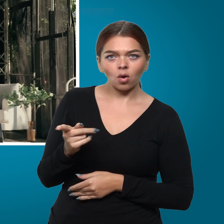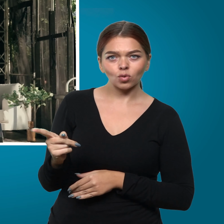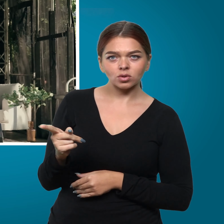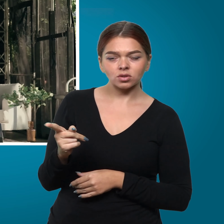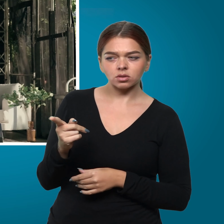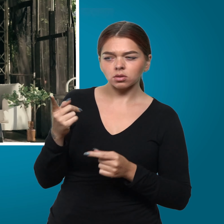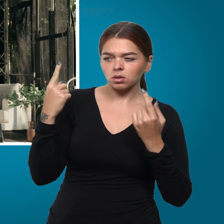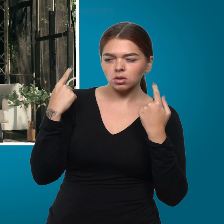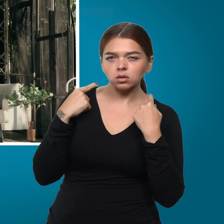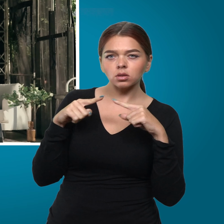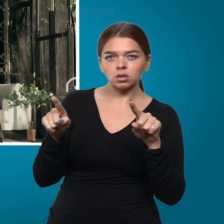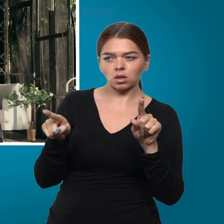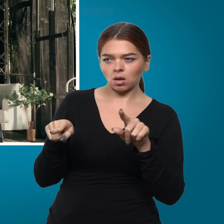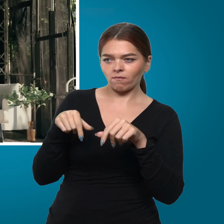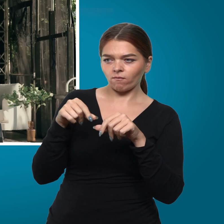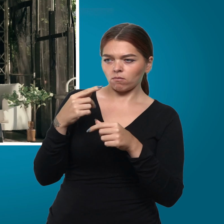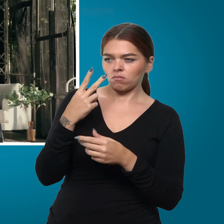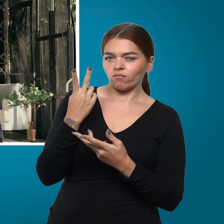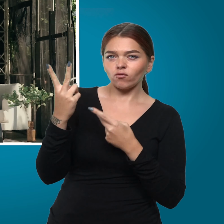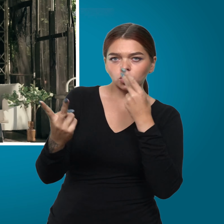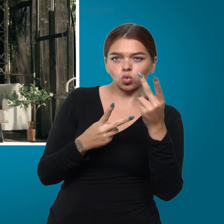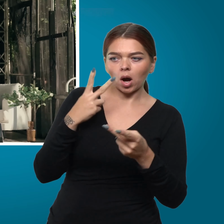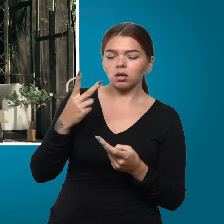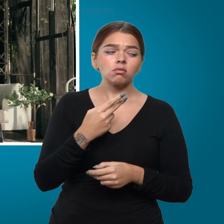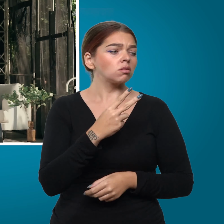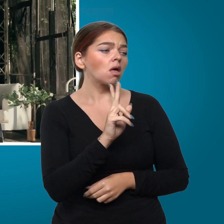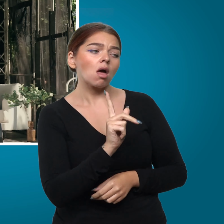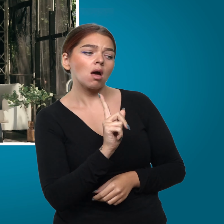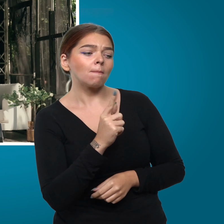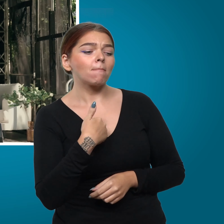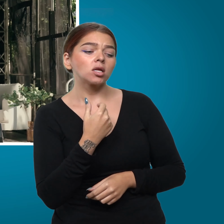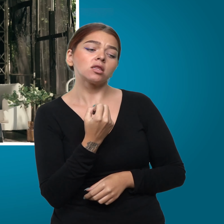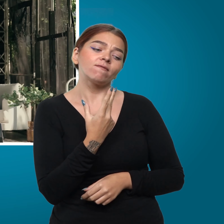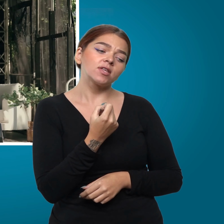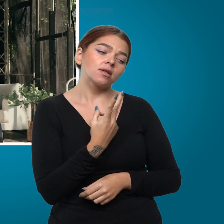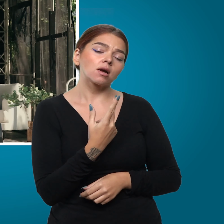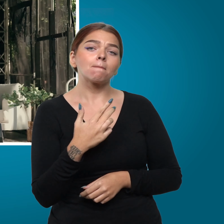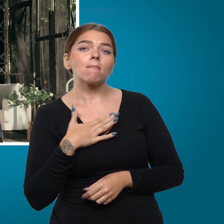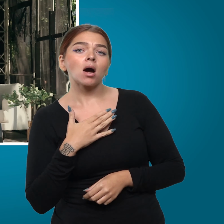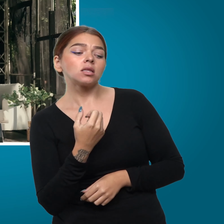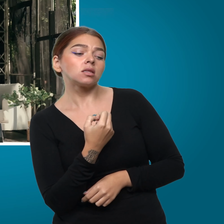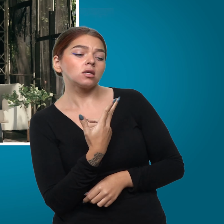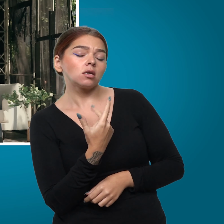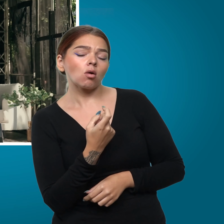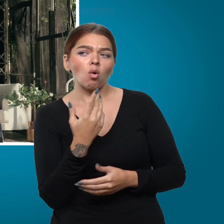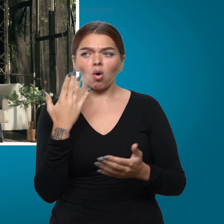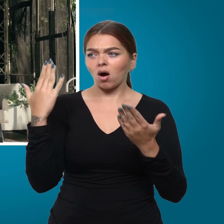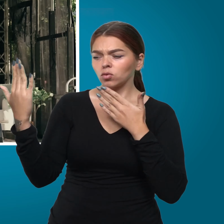Ir kadangi tu per anksti subręsti, tu turbūt nori ir anksčiau viską išbandyti, tai ir prasideda mūsų problemos.